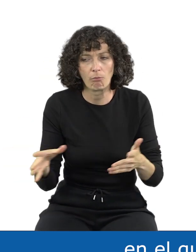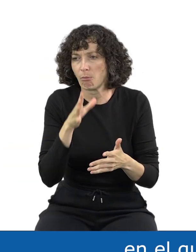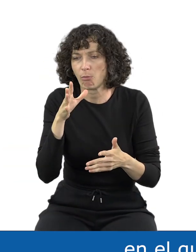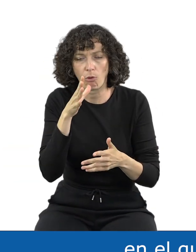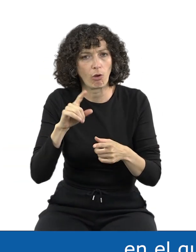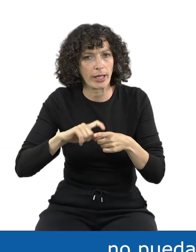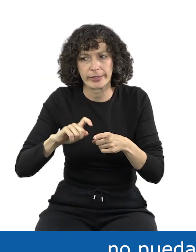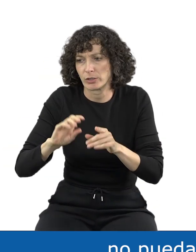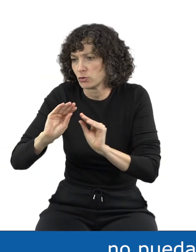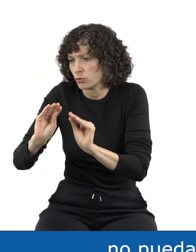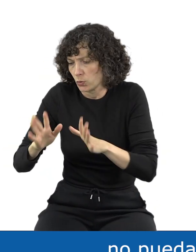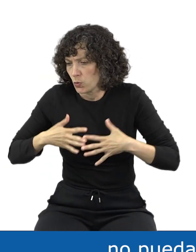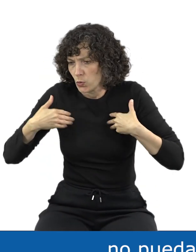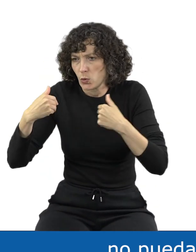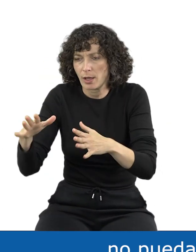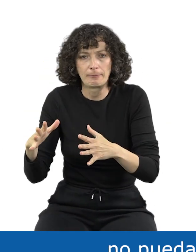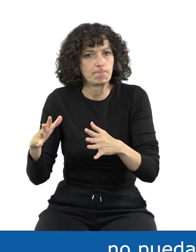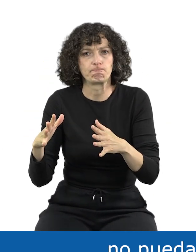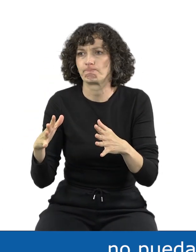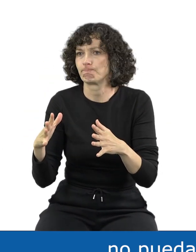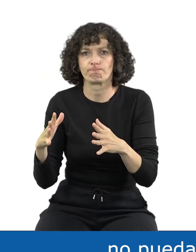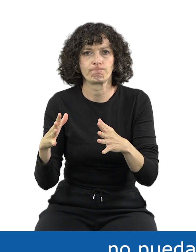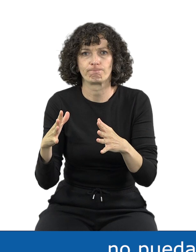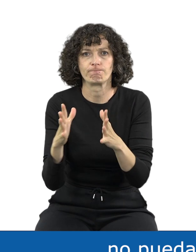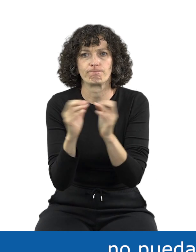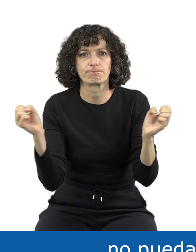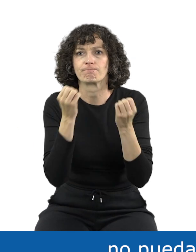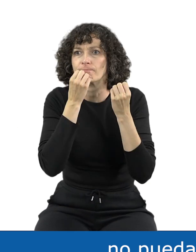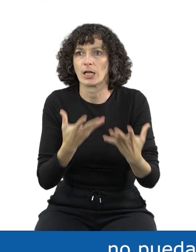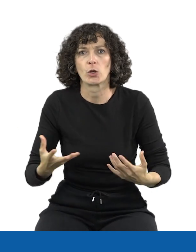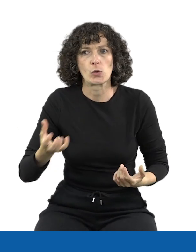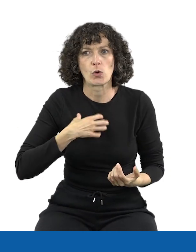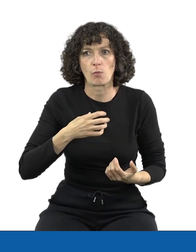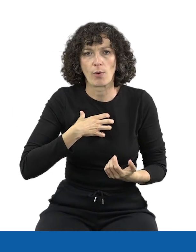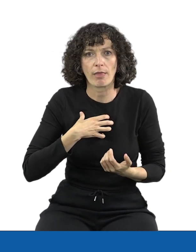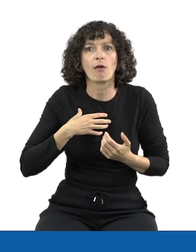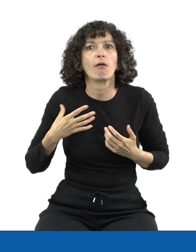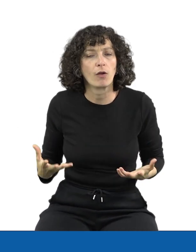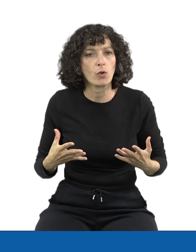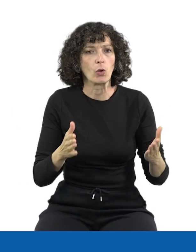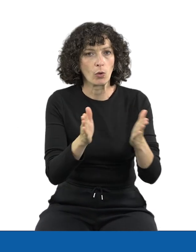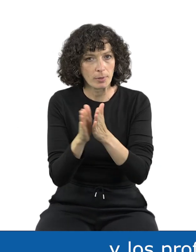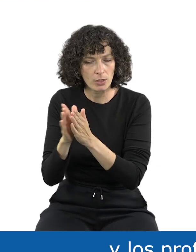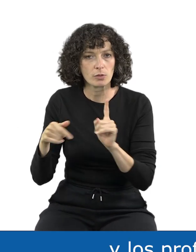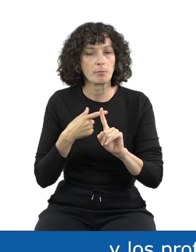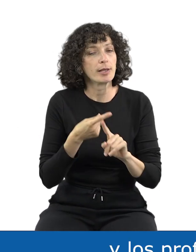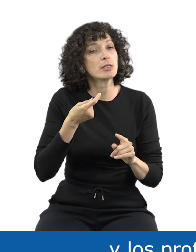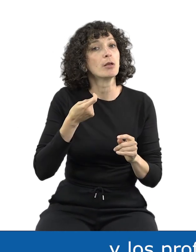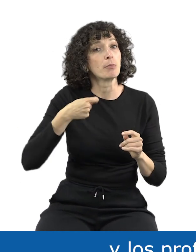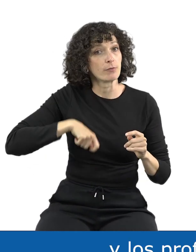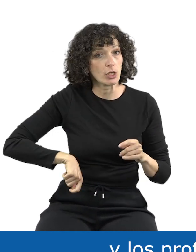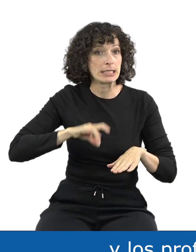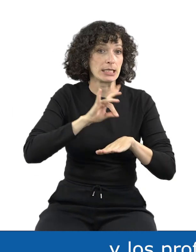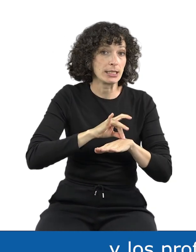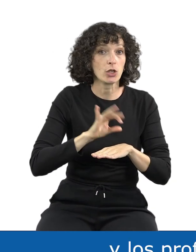ciertas características no pueda llegar a entenderse como les gustaría, pues que nuestros compañeros y los profesionales sanitarios